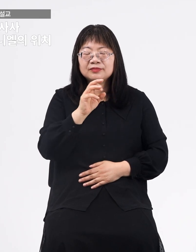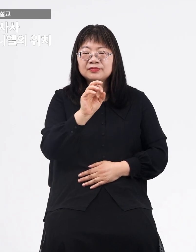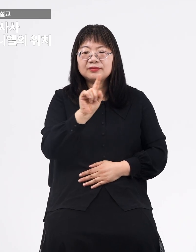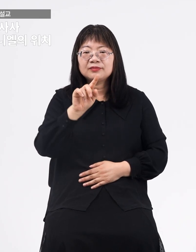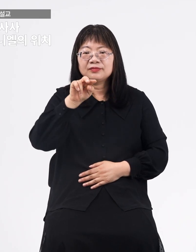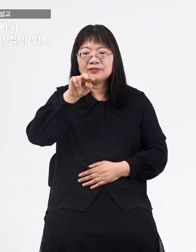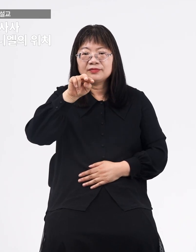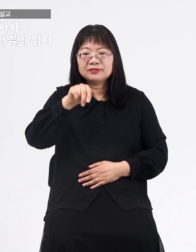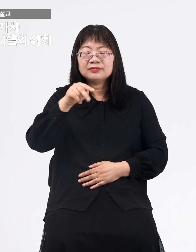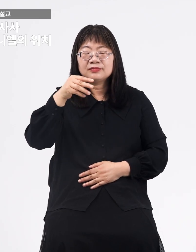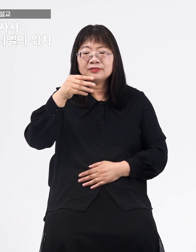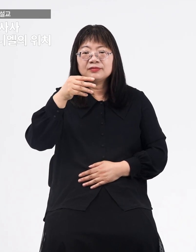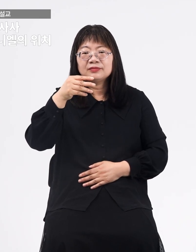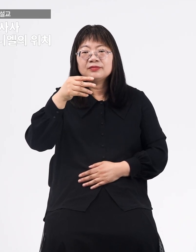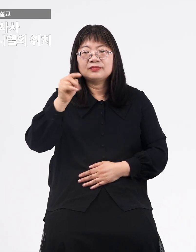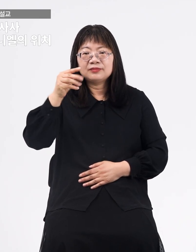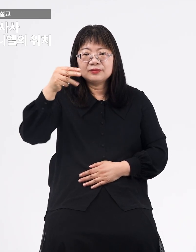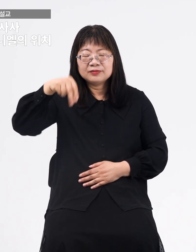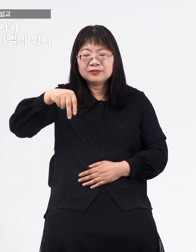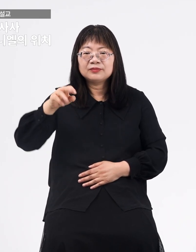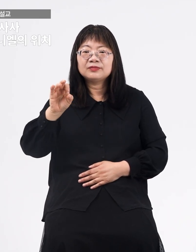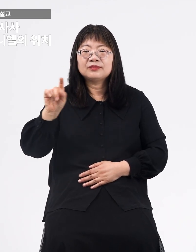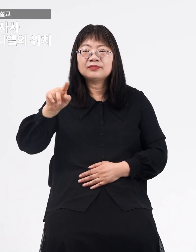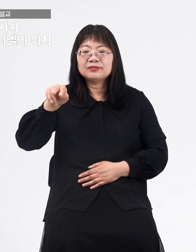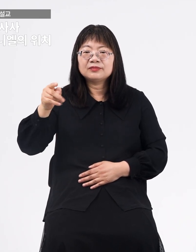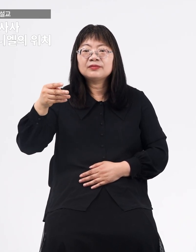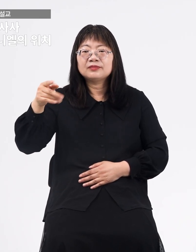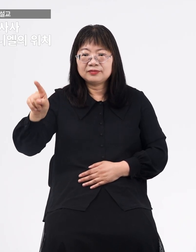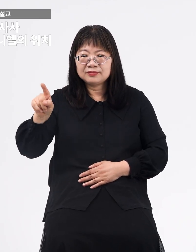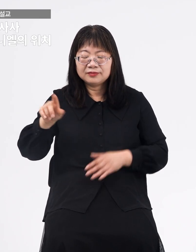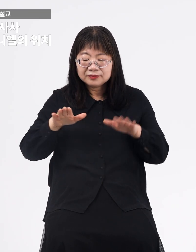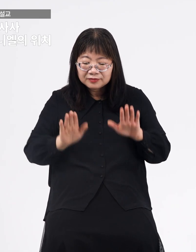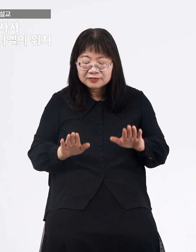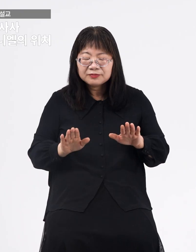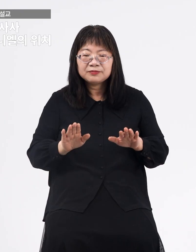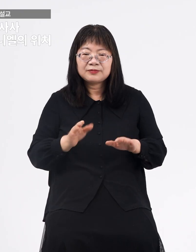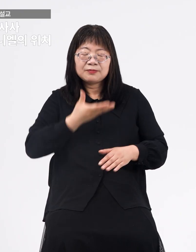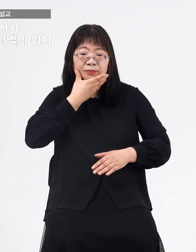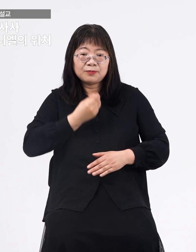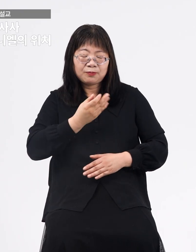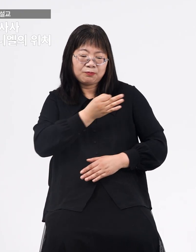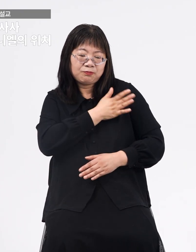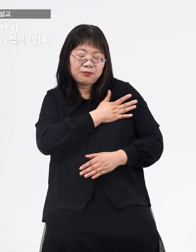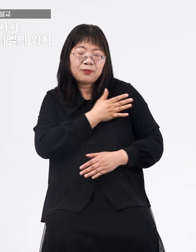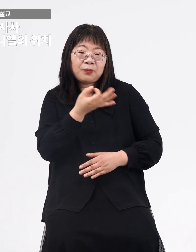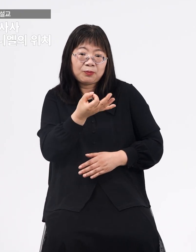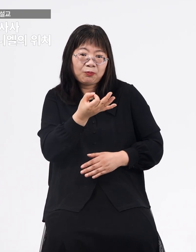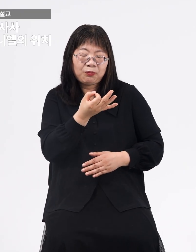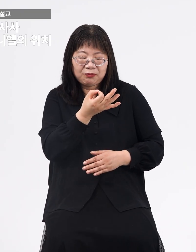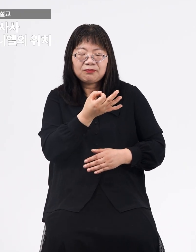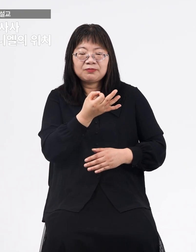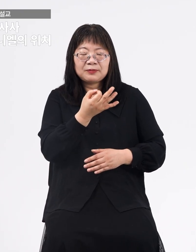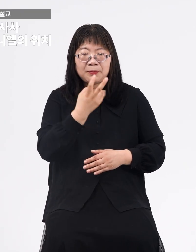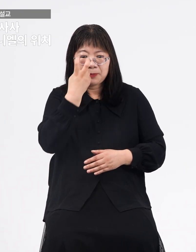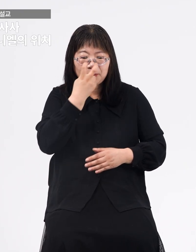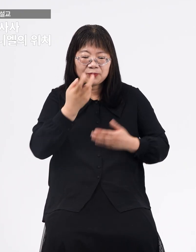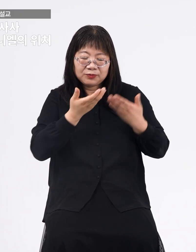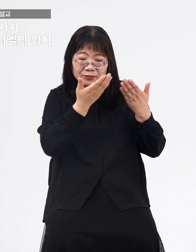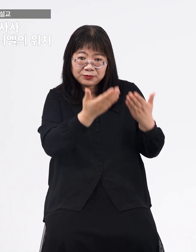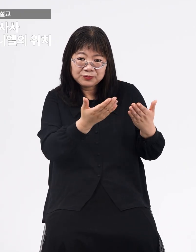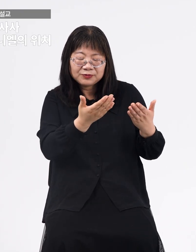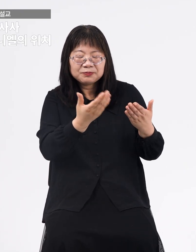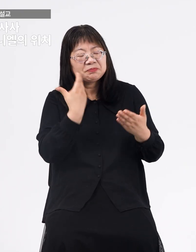전부 현세적 복과 필요를 제공해 주는 아주 매력 있는 신들이에요. 자,